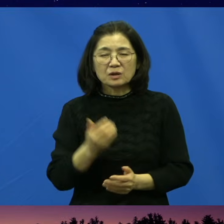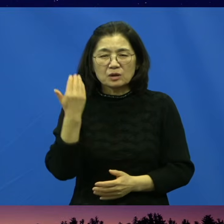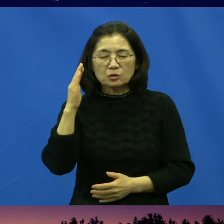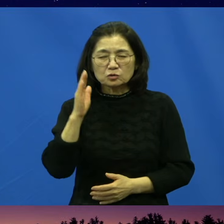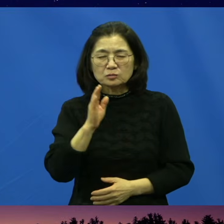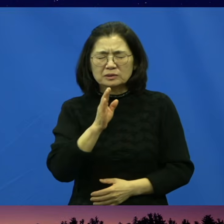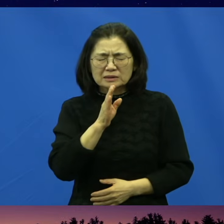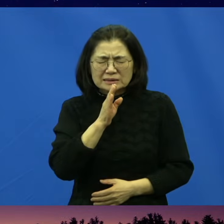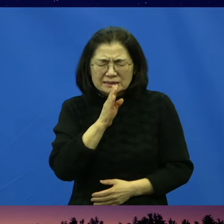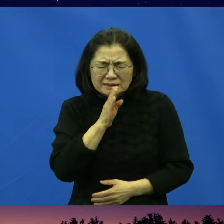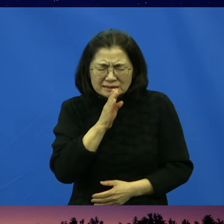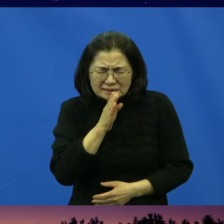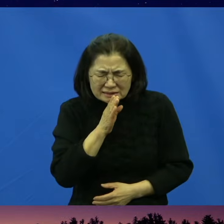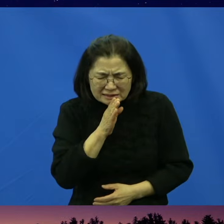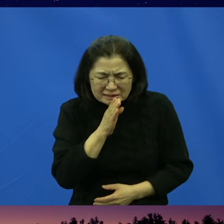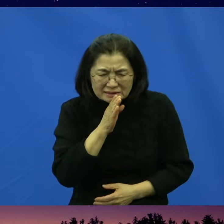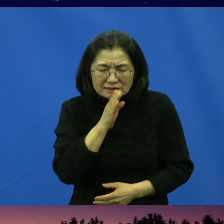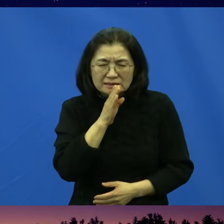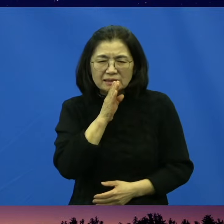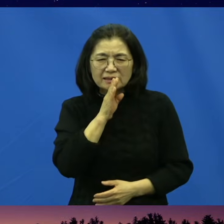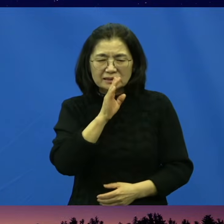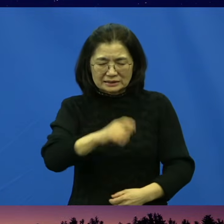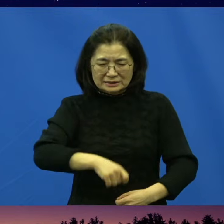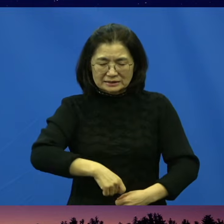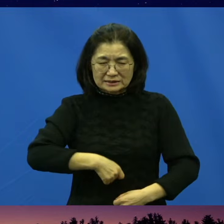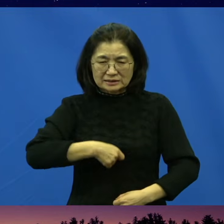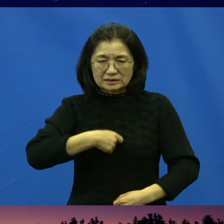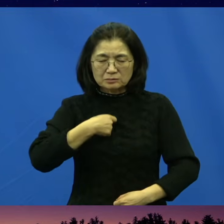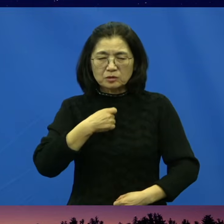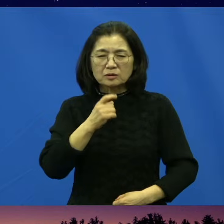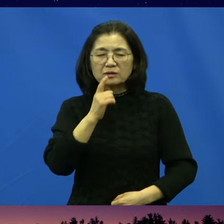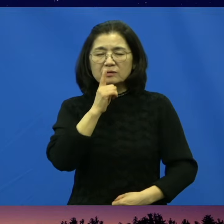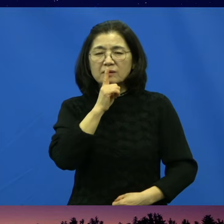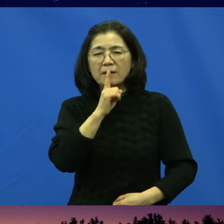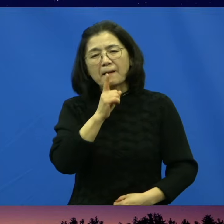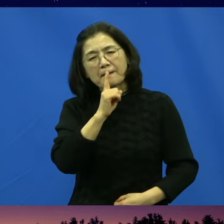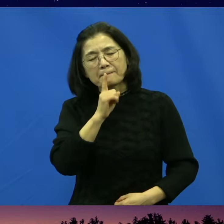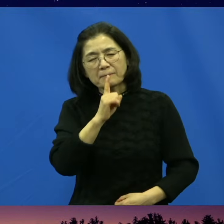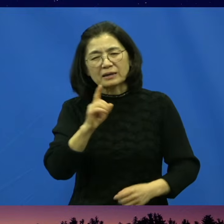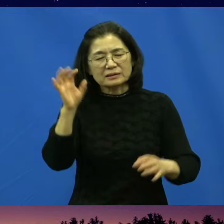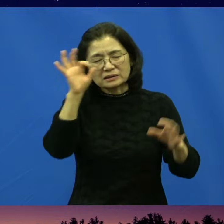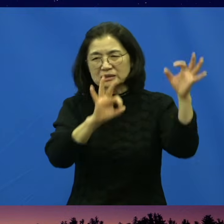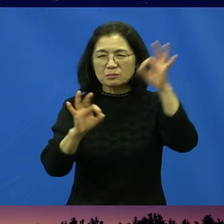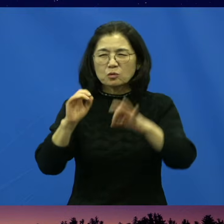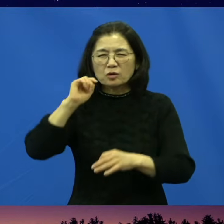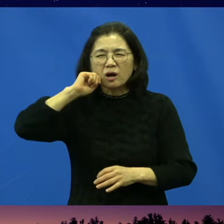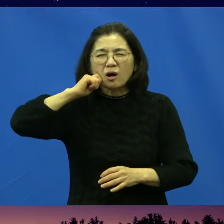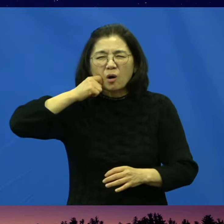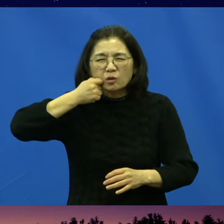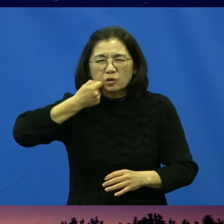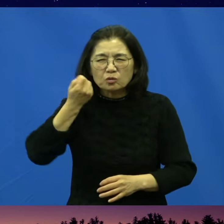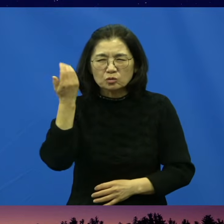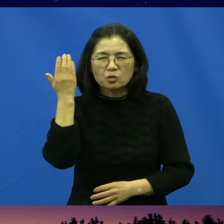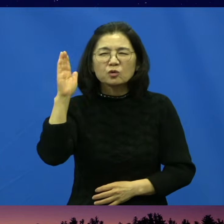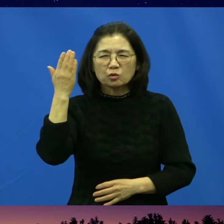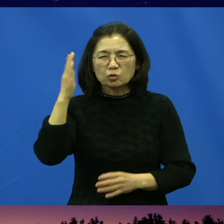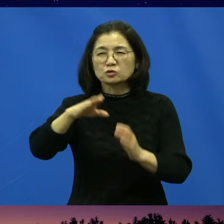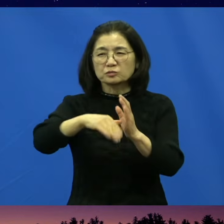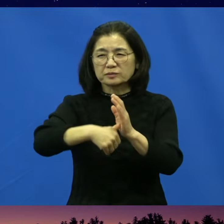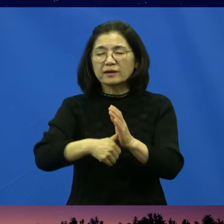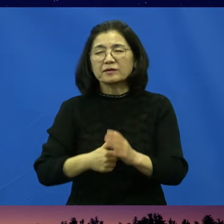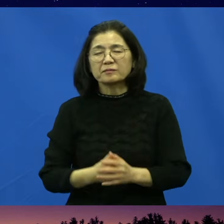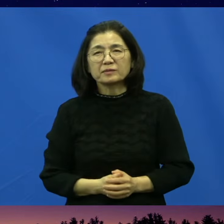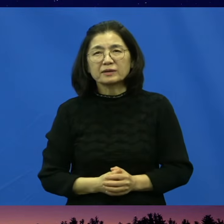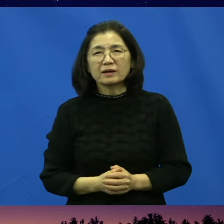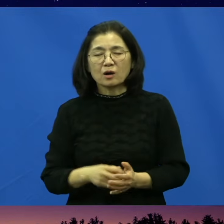것입니다. 참된 관계의 목마름 속에서 몸부림을 치는 것이죠. 여러분, 사실